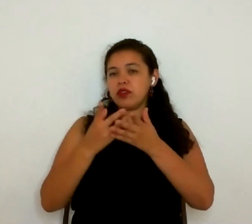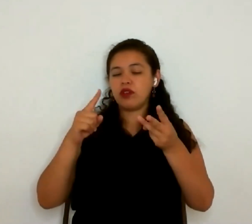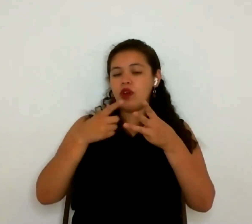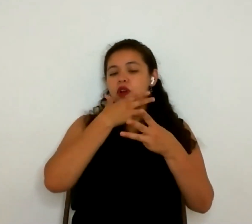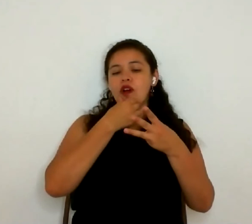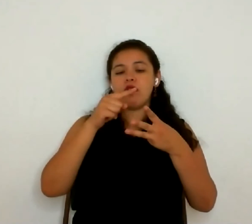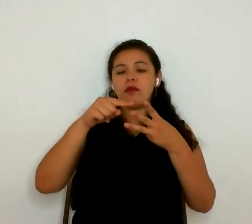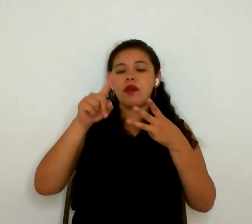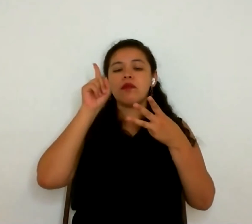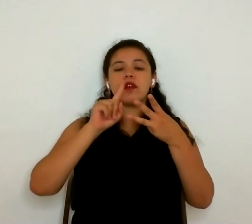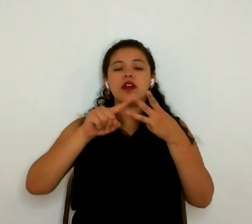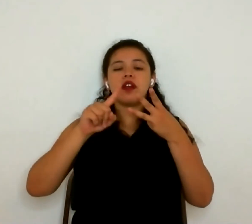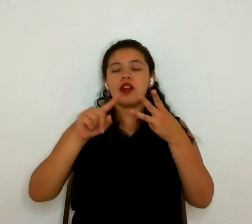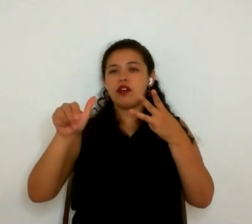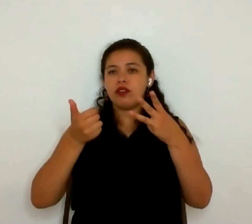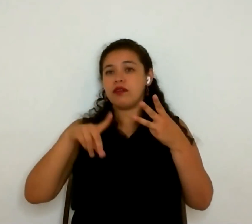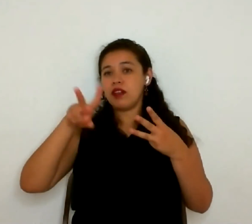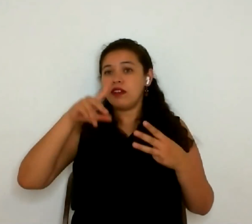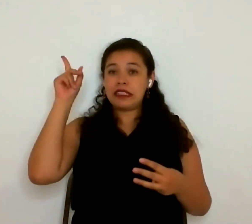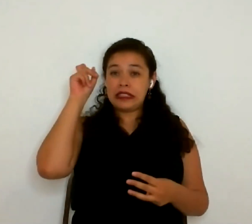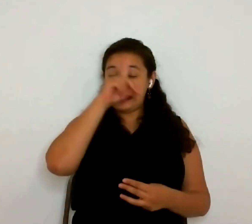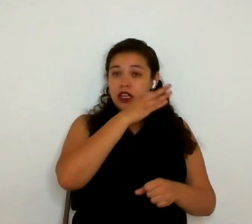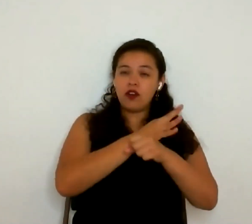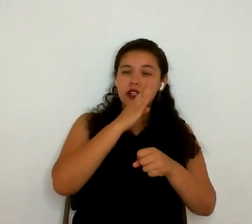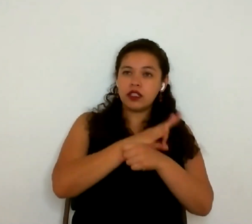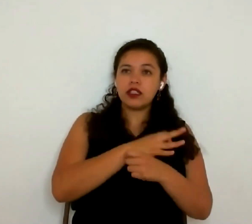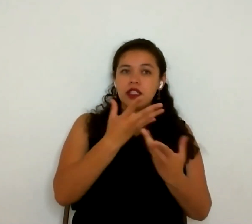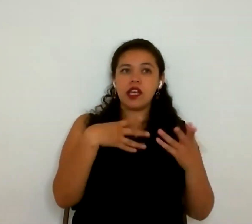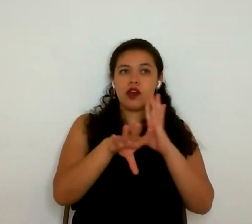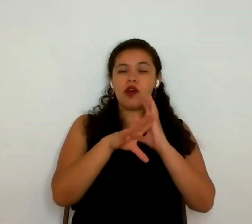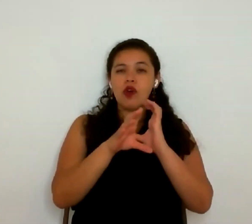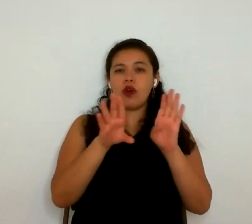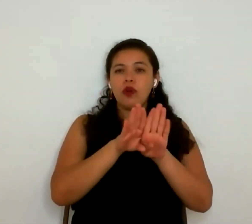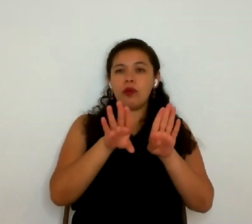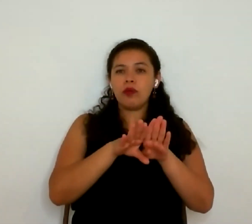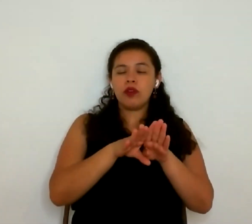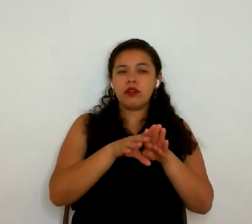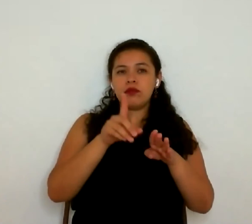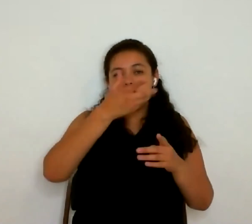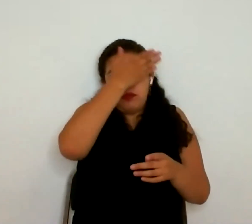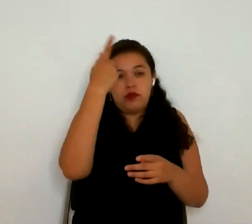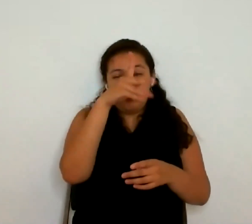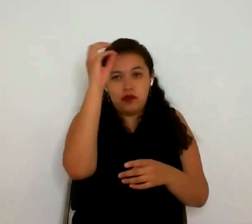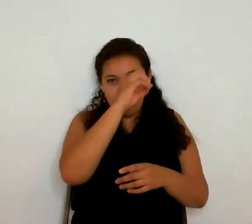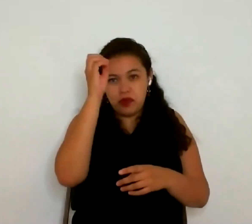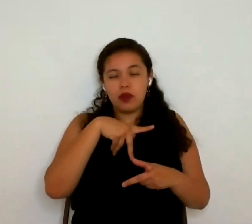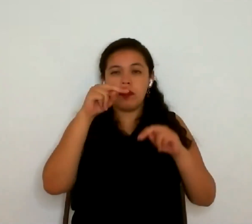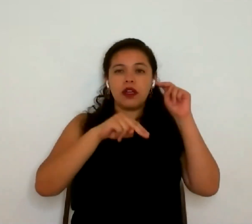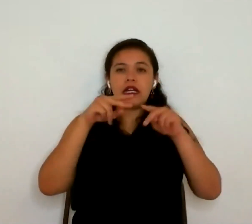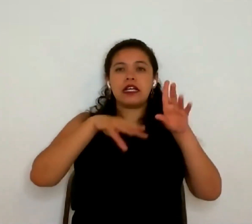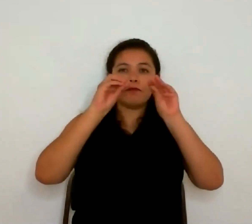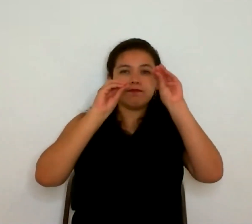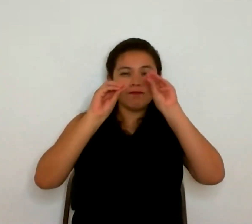este porque pues está muy difícil en este momento hacer una noche como ustedes lo vea una clasificación